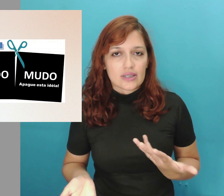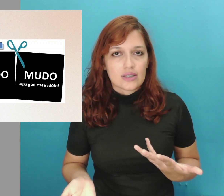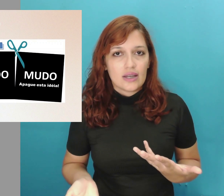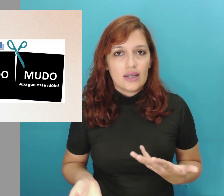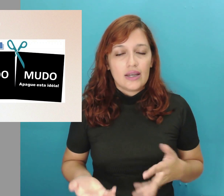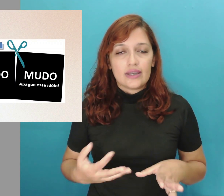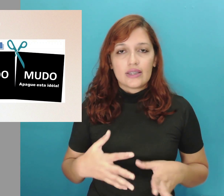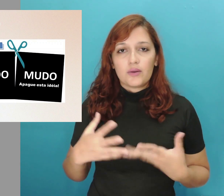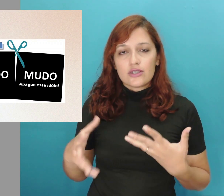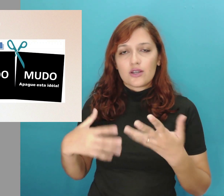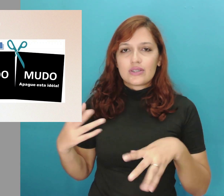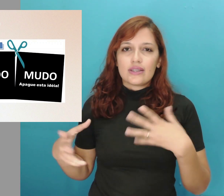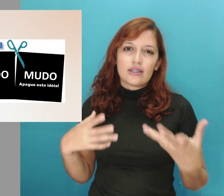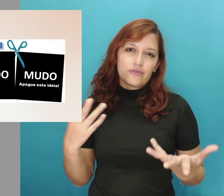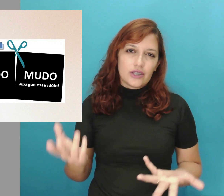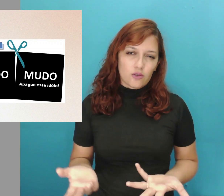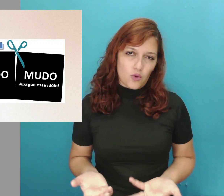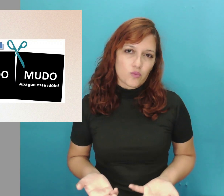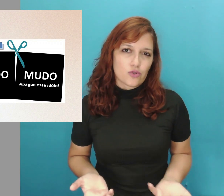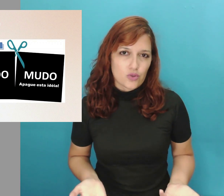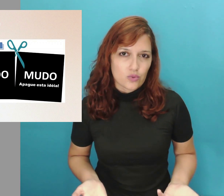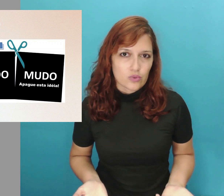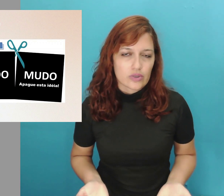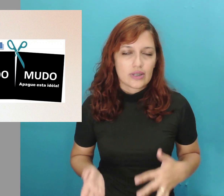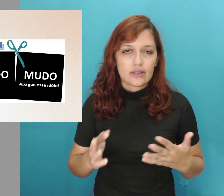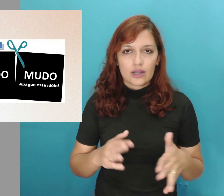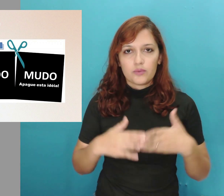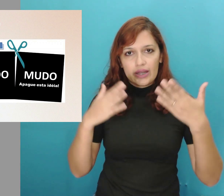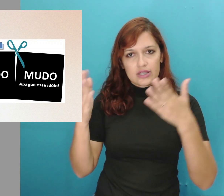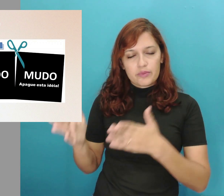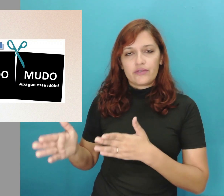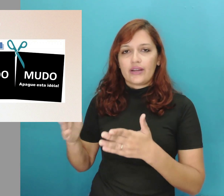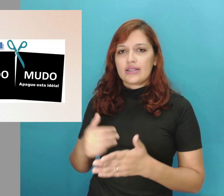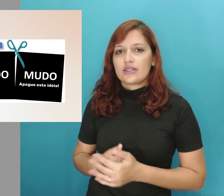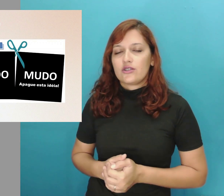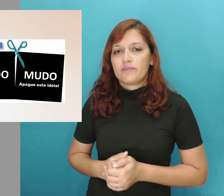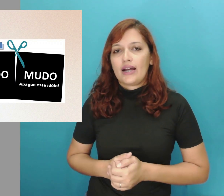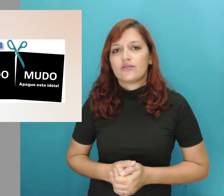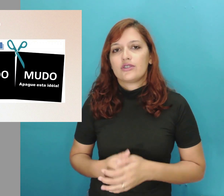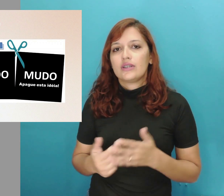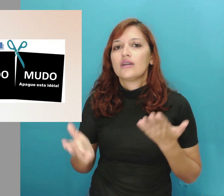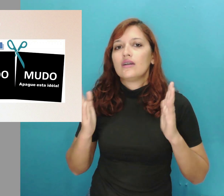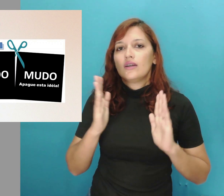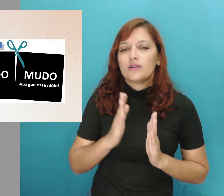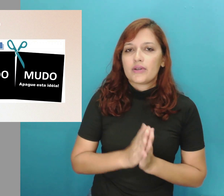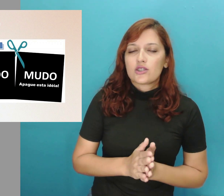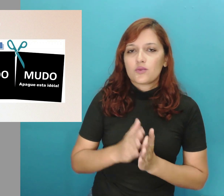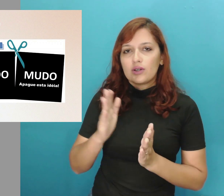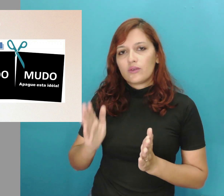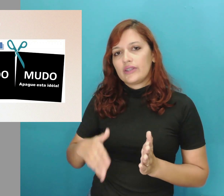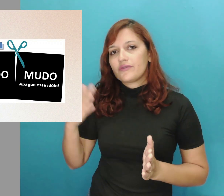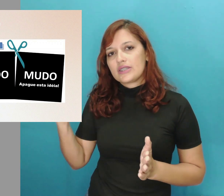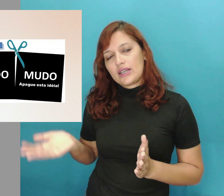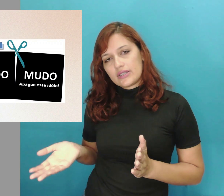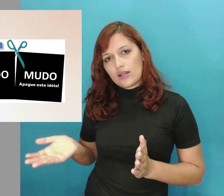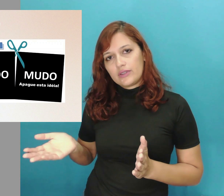Libras. Então, eles não se identificam como surdos. Então, eles preferem ser chamados de pessoa com deficiência